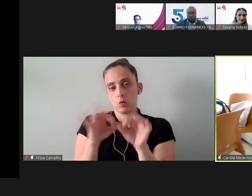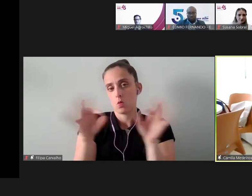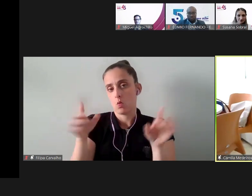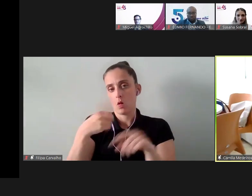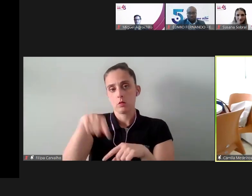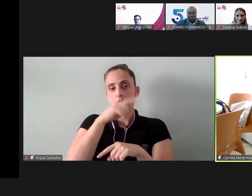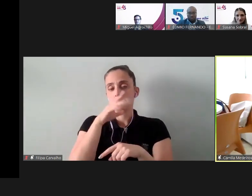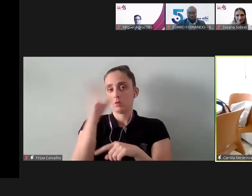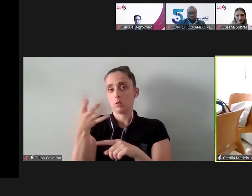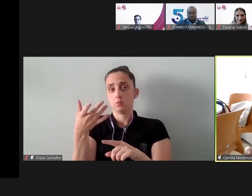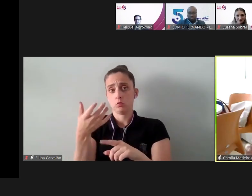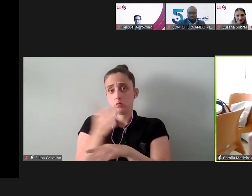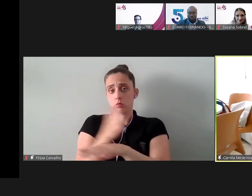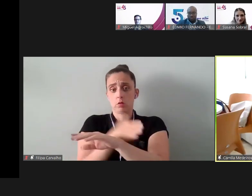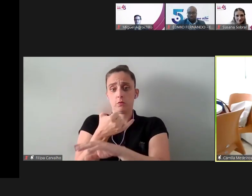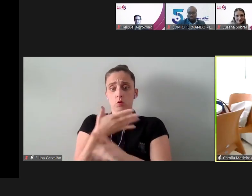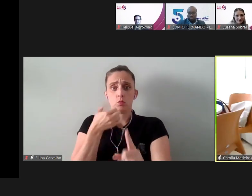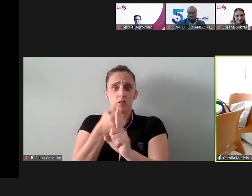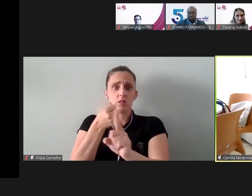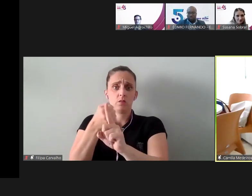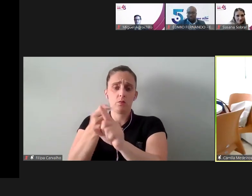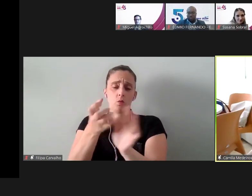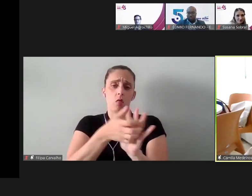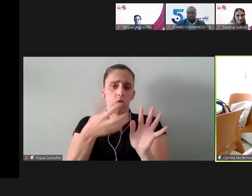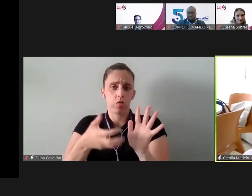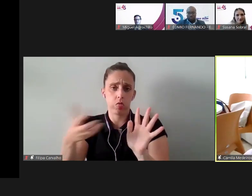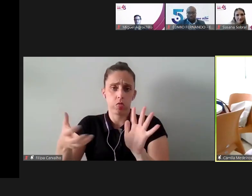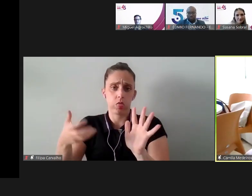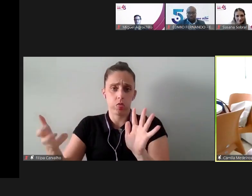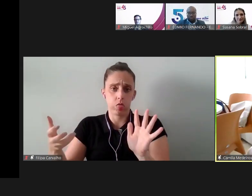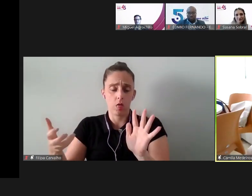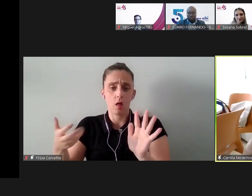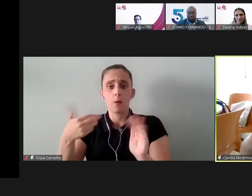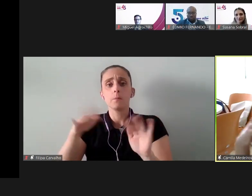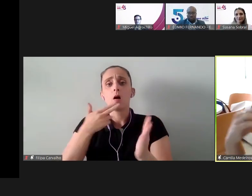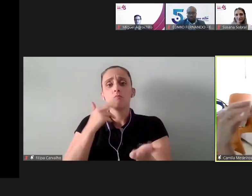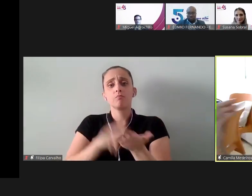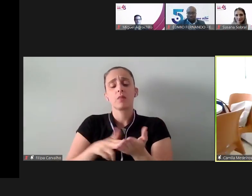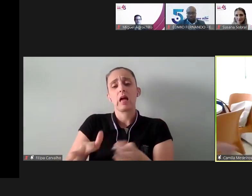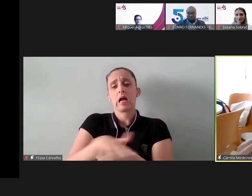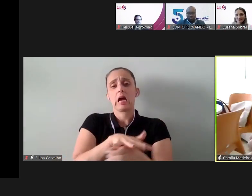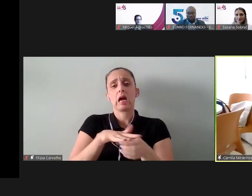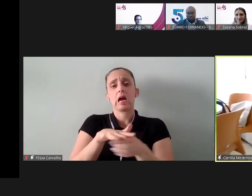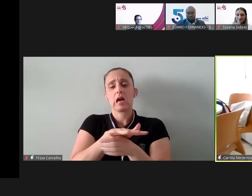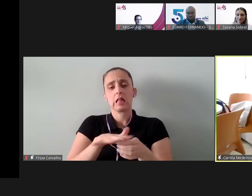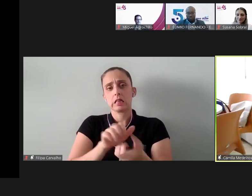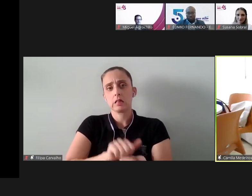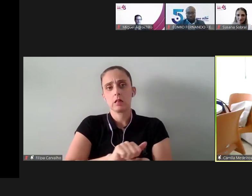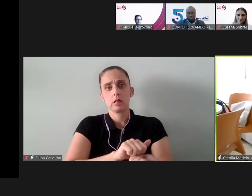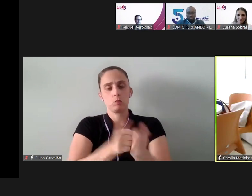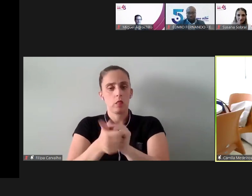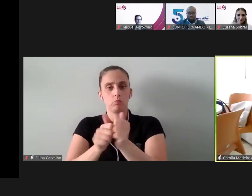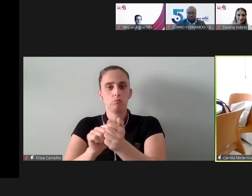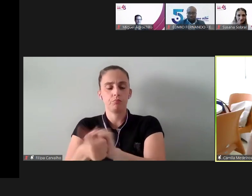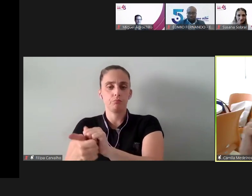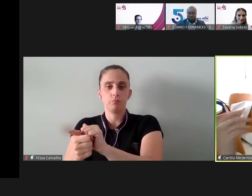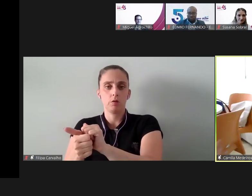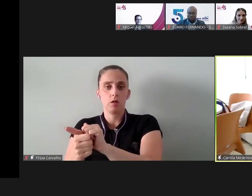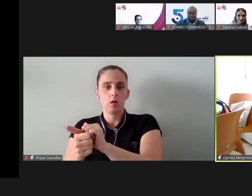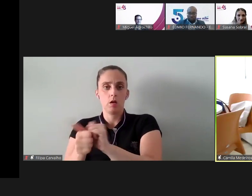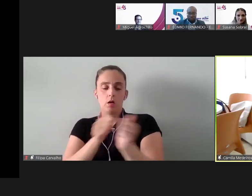são desafios cada vez mais complexos numa realidade em que as mudanças acontecem de cada